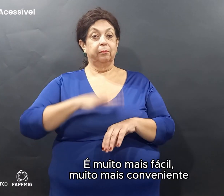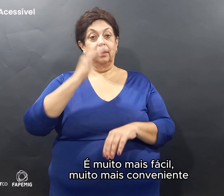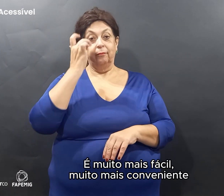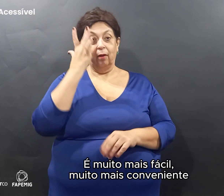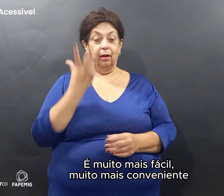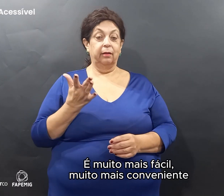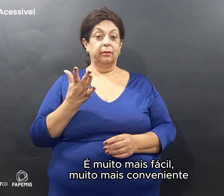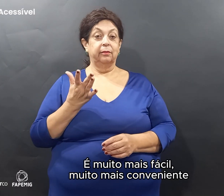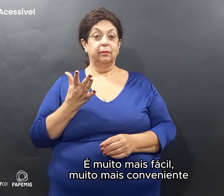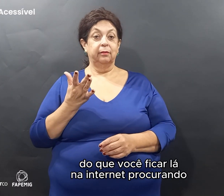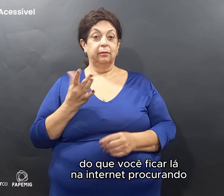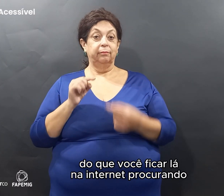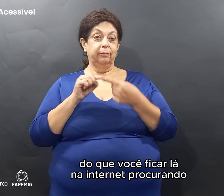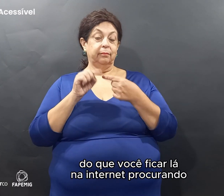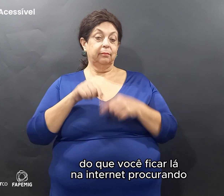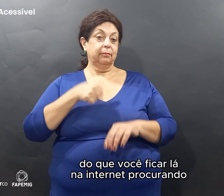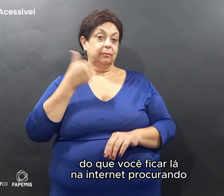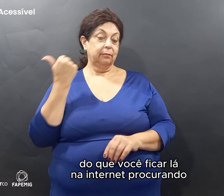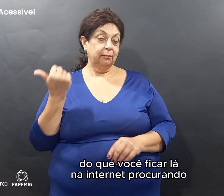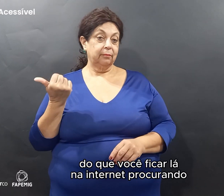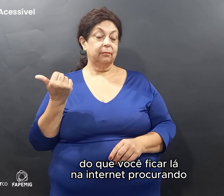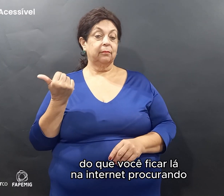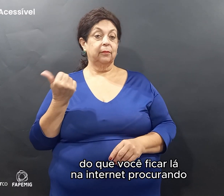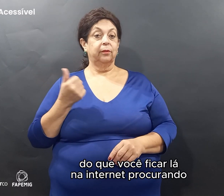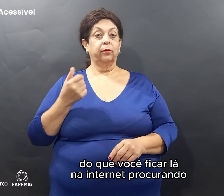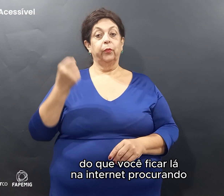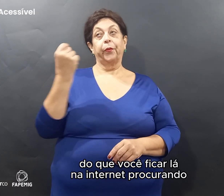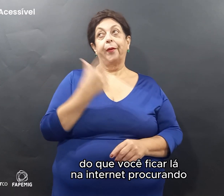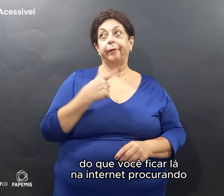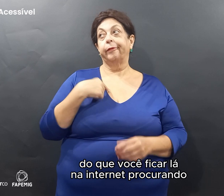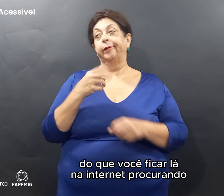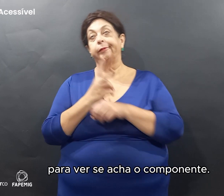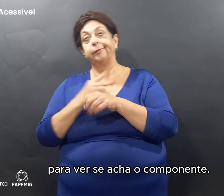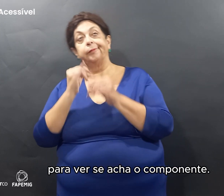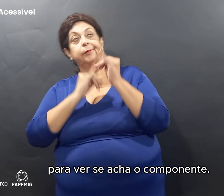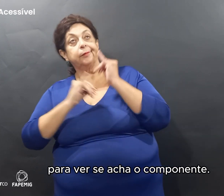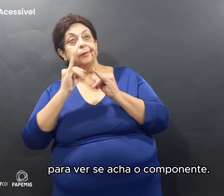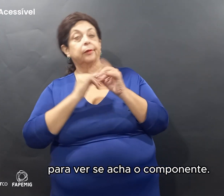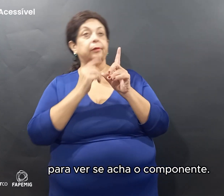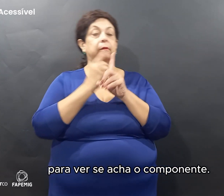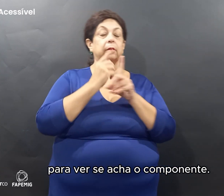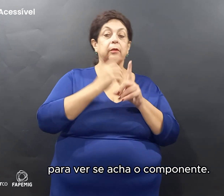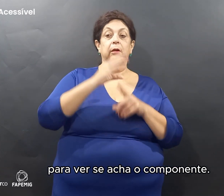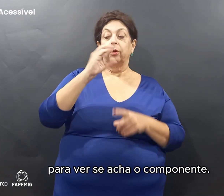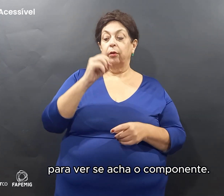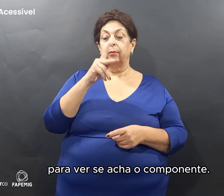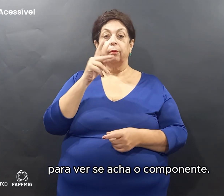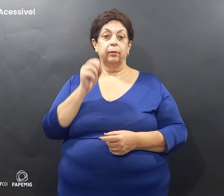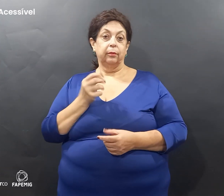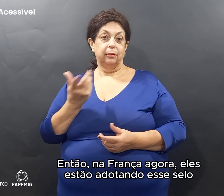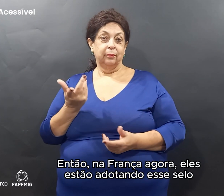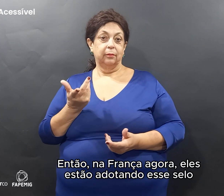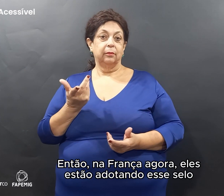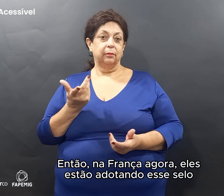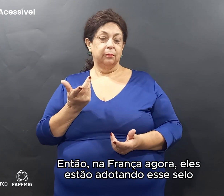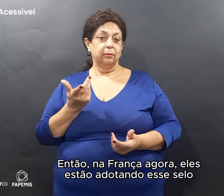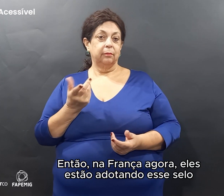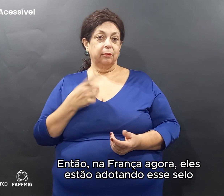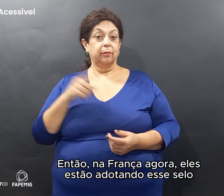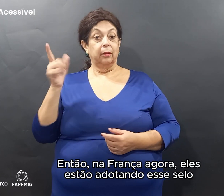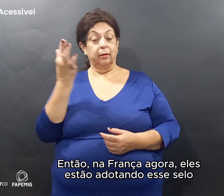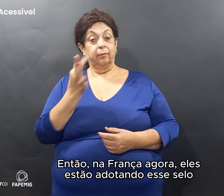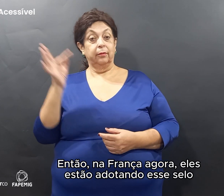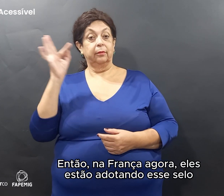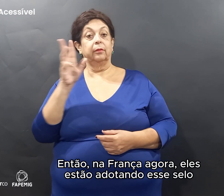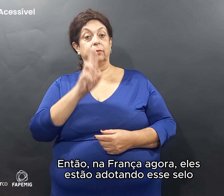fácil, muito mais conveniente do que você ficar lá na internet procurando, ver se acha, né? Componente. Então, na França, agora, eles